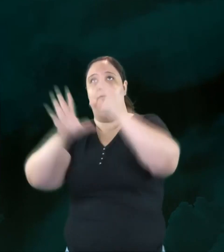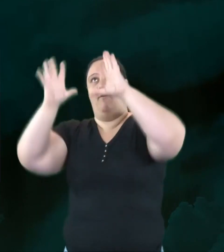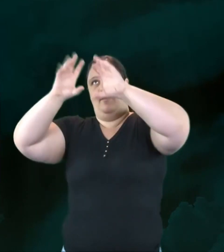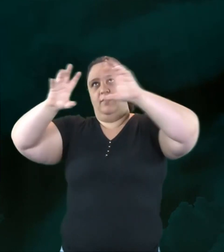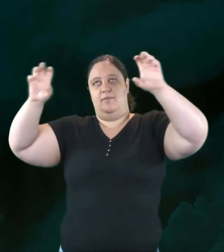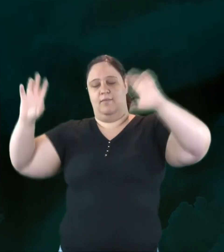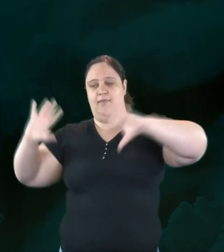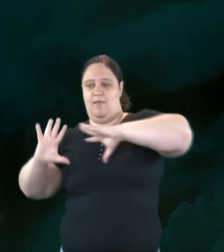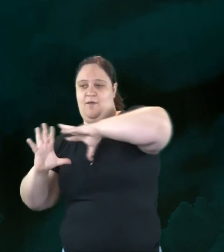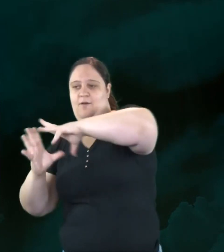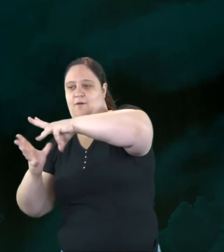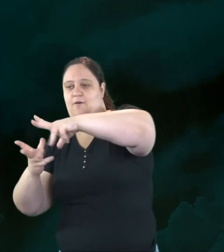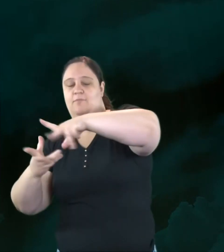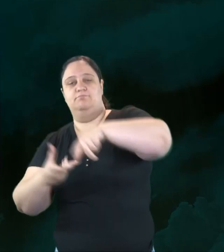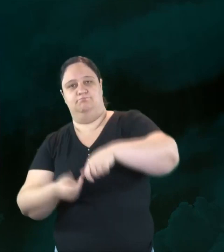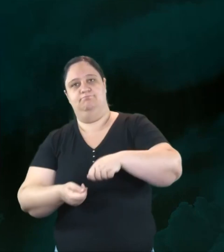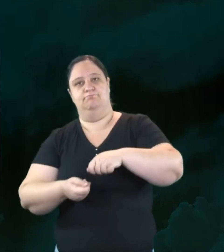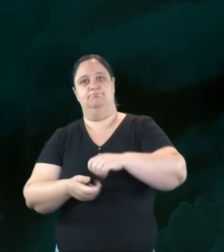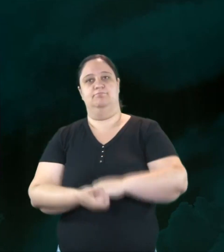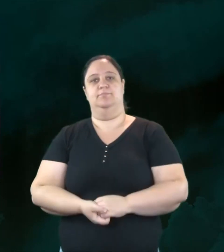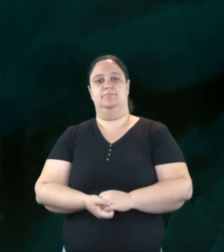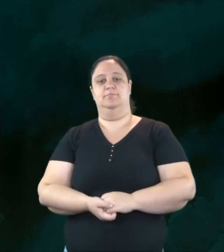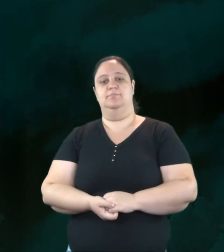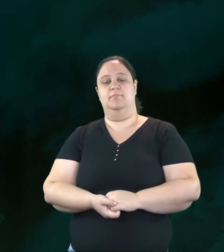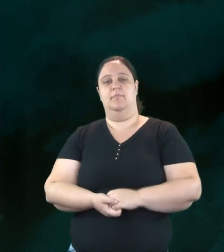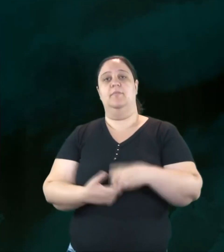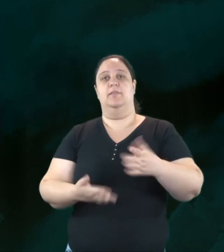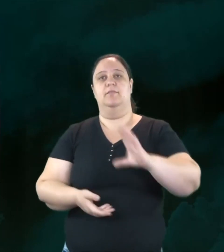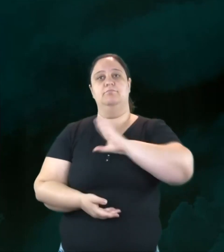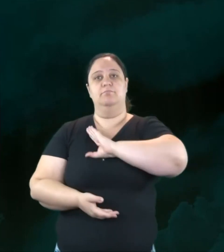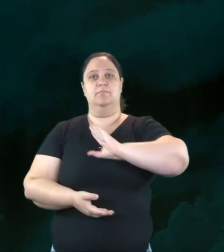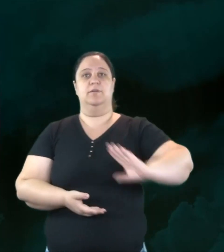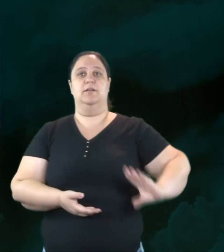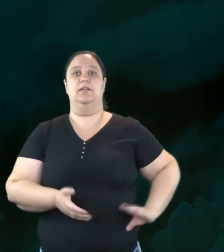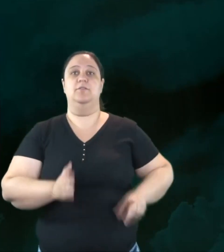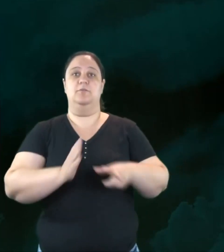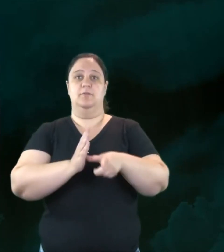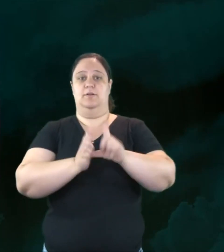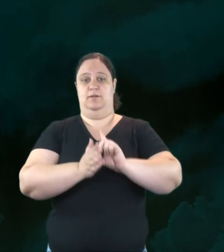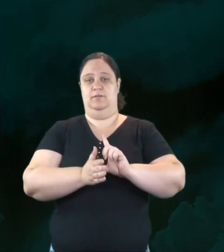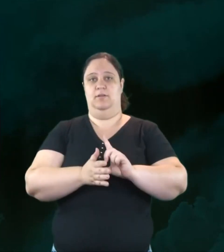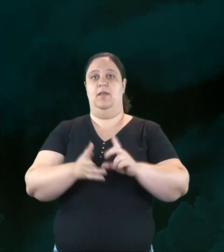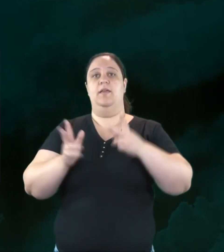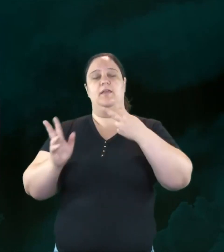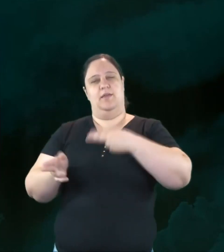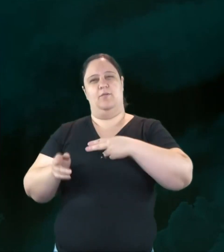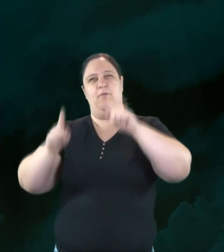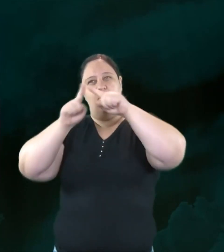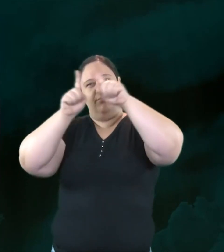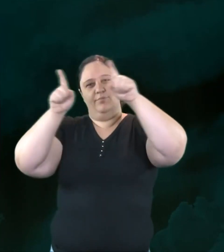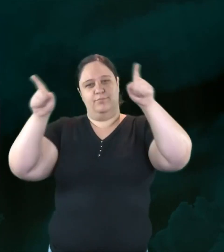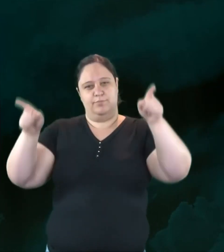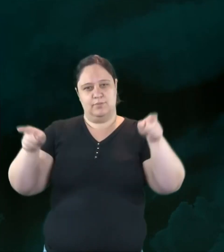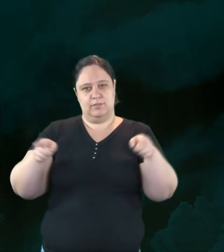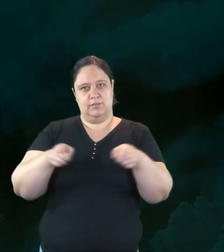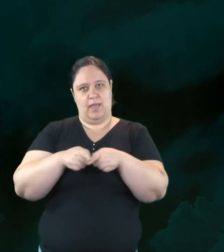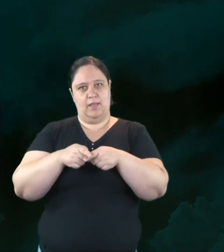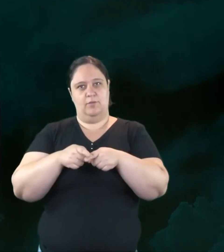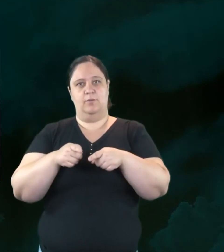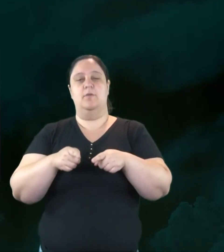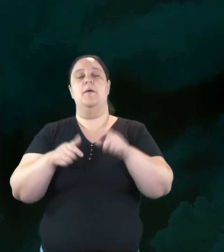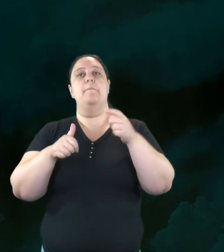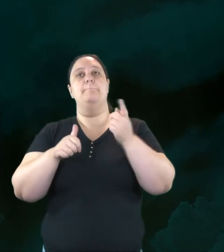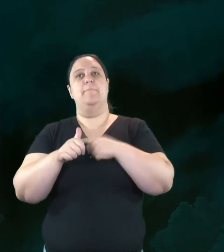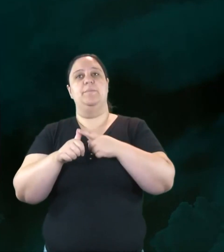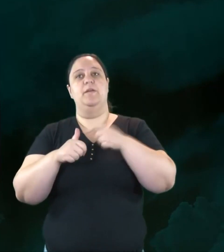Ele criou. Então, Ele é antes de todas as coisas. Assim como você vai fazer uma circunferência, você precisa achar o centro.